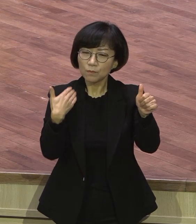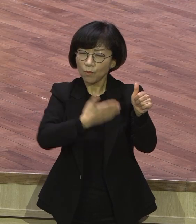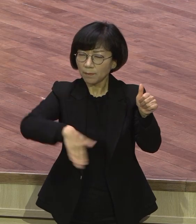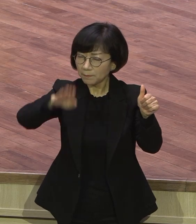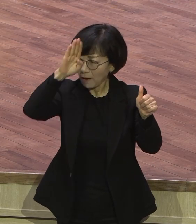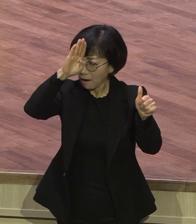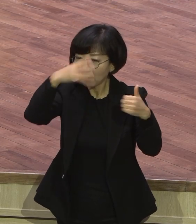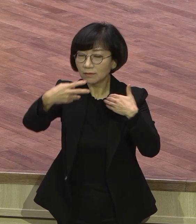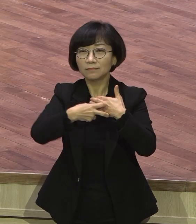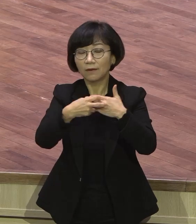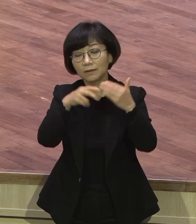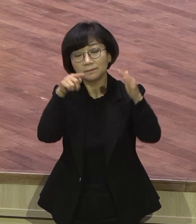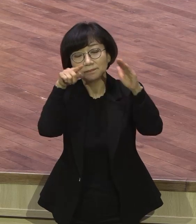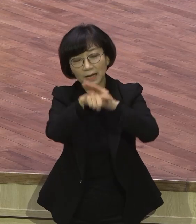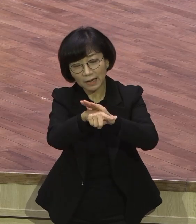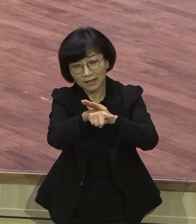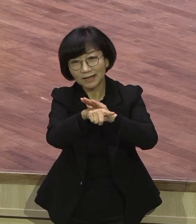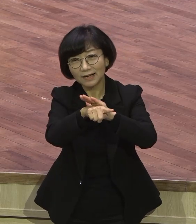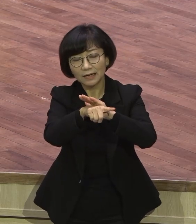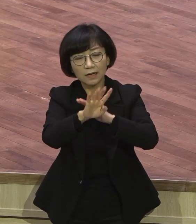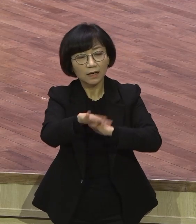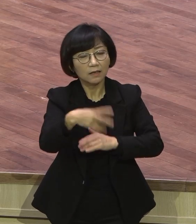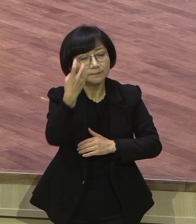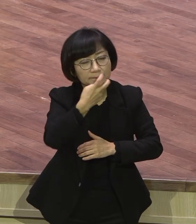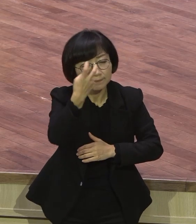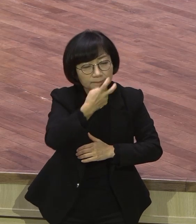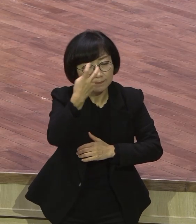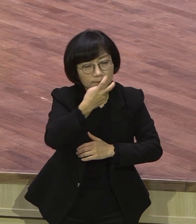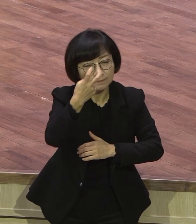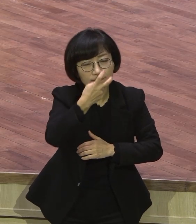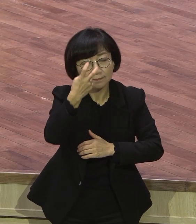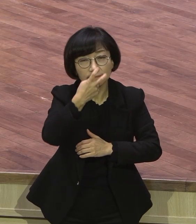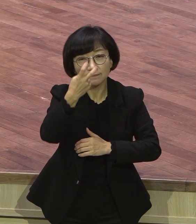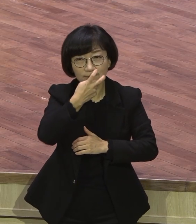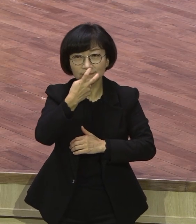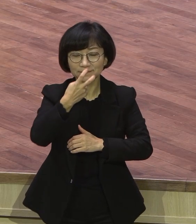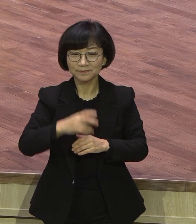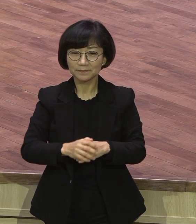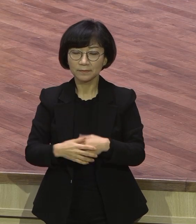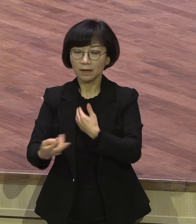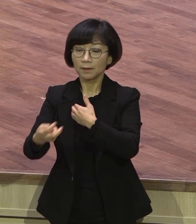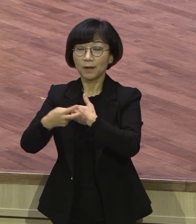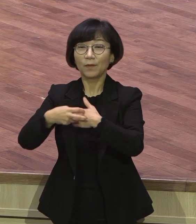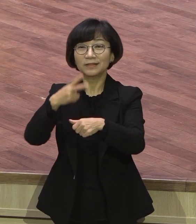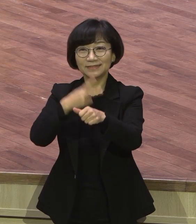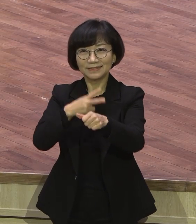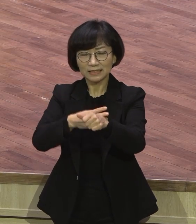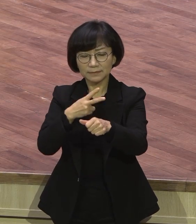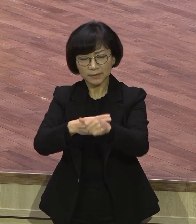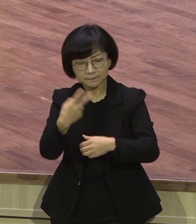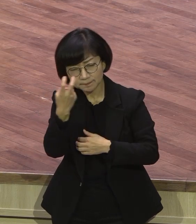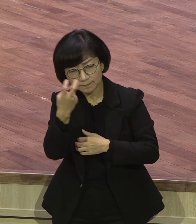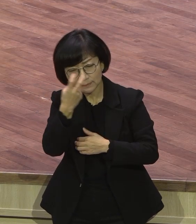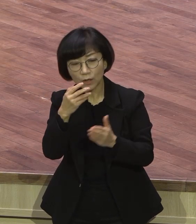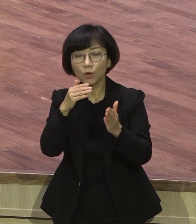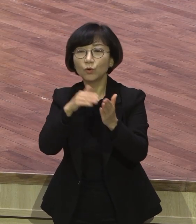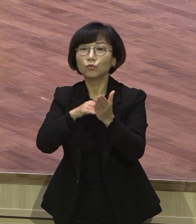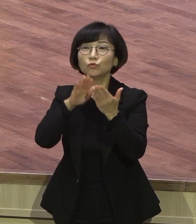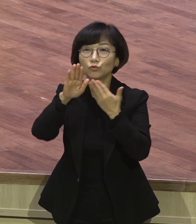병원에 가서 진료를 받았습니다. 의사가 진찰을 하고 나서